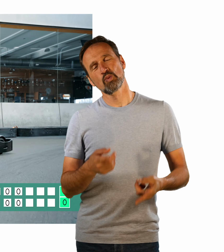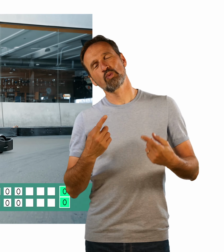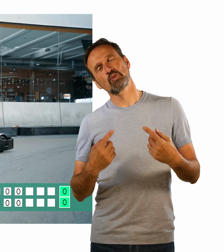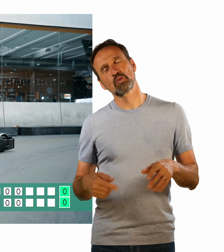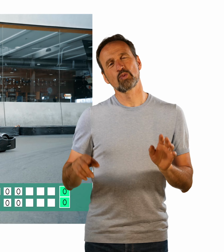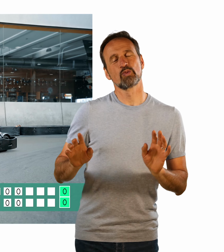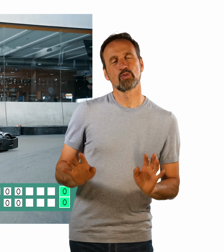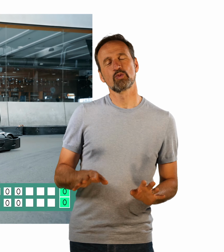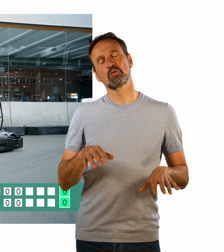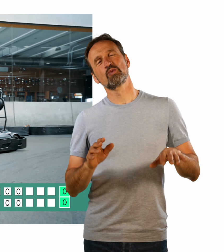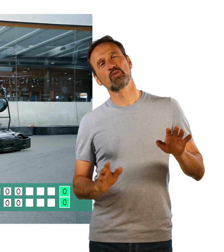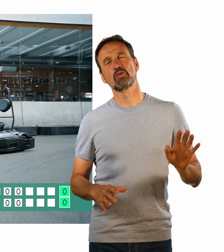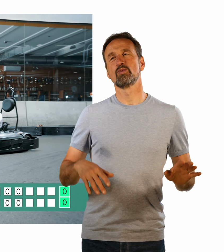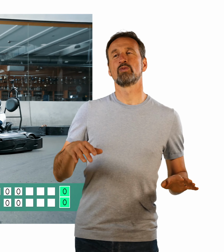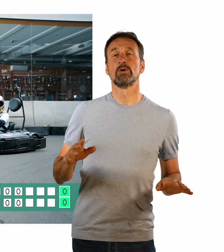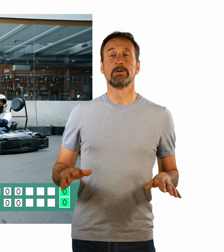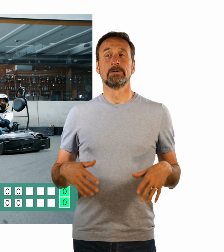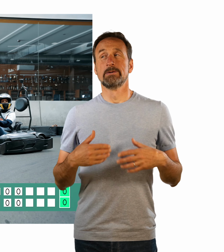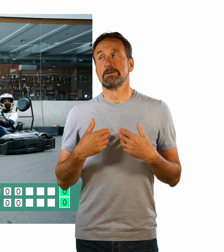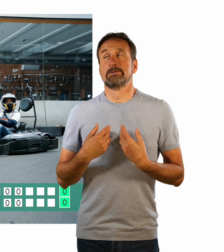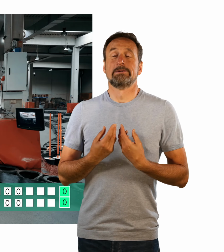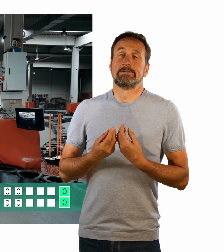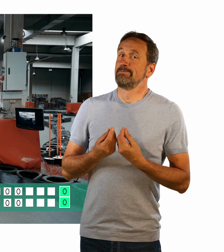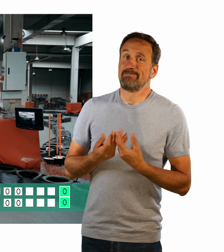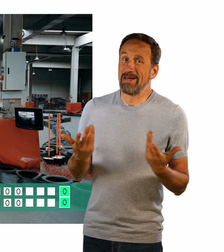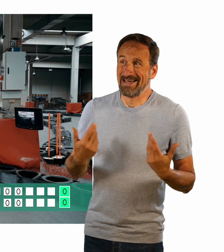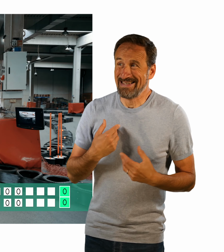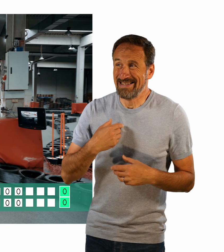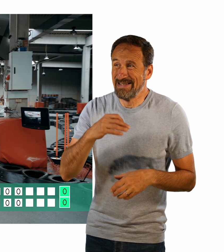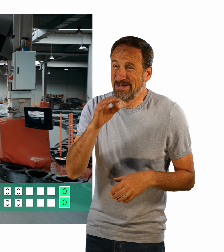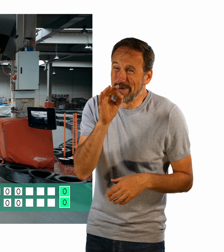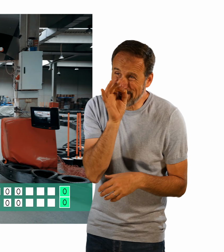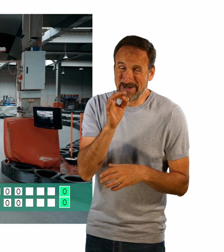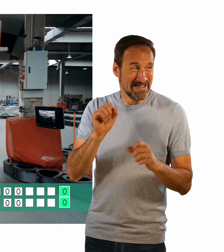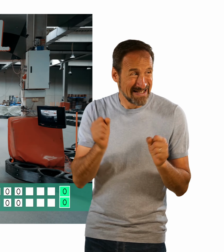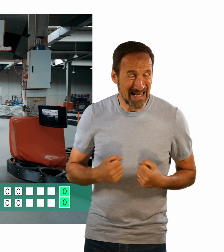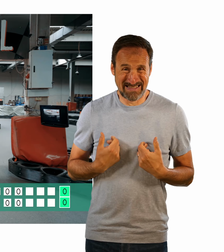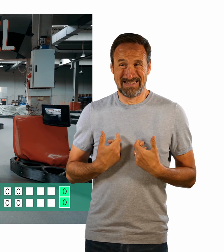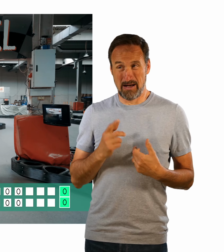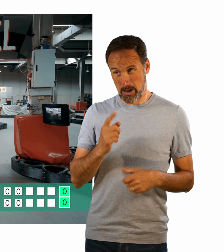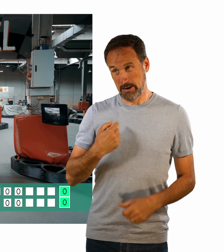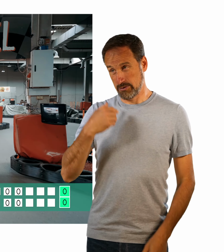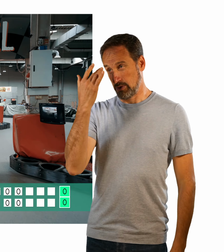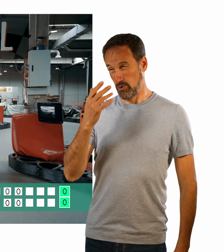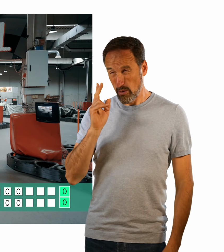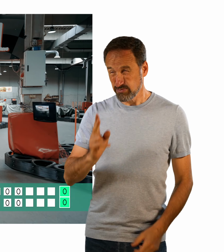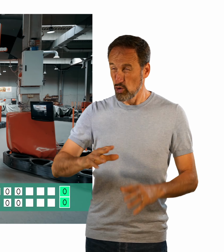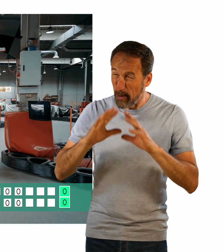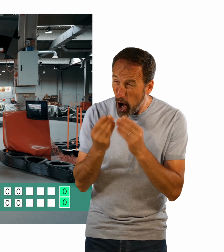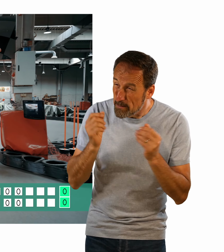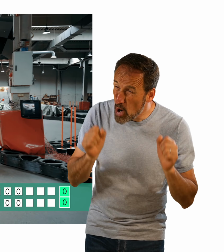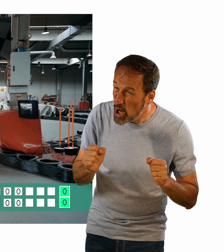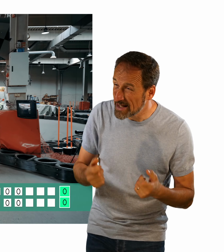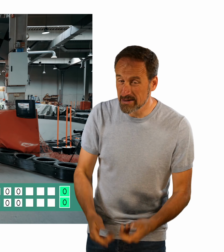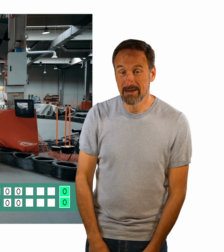Also ich hab einfach gemerkt, okay, ich kann das nicht. Aber ich hab mich auch gefragt, ist das wirklich machbar? Das Ende von Kims dritter Runde. Nein,